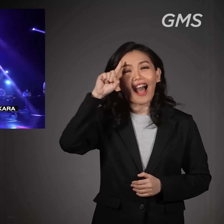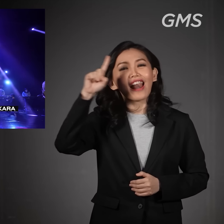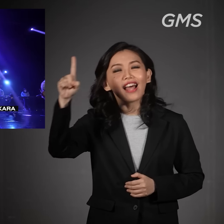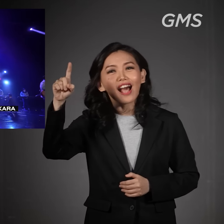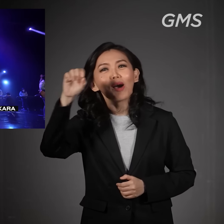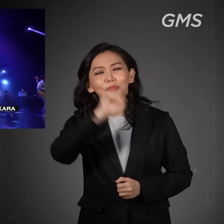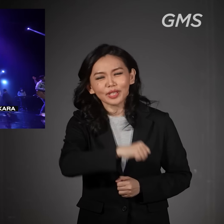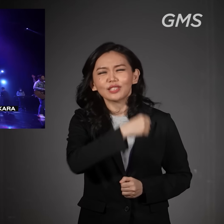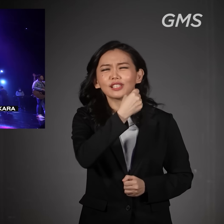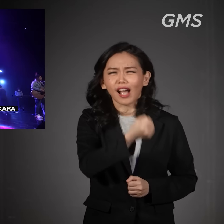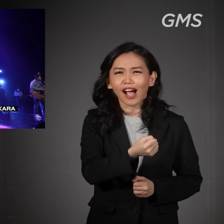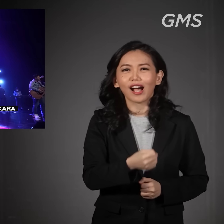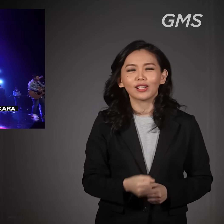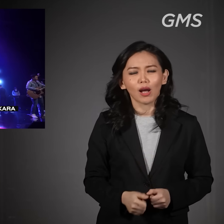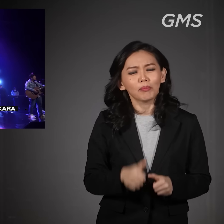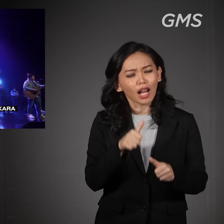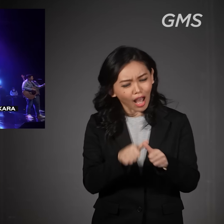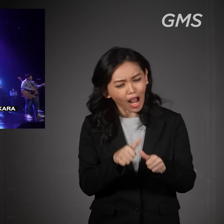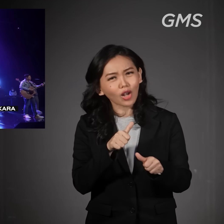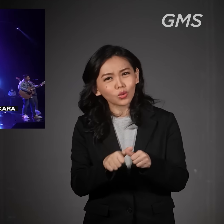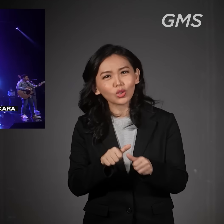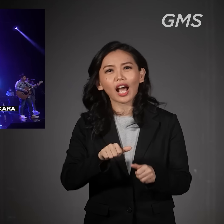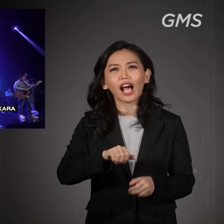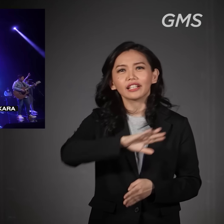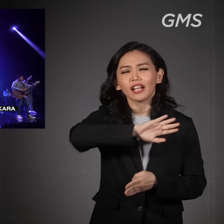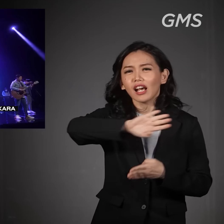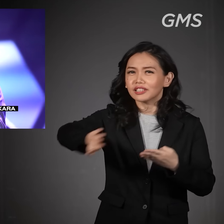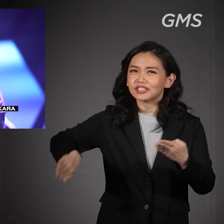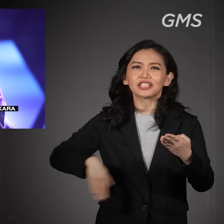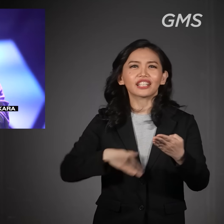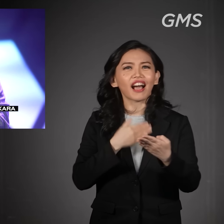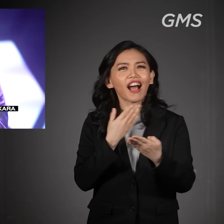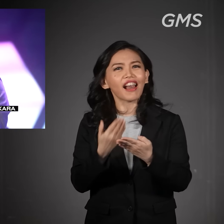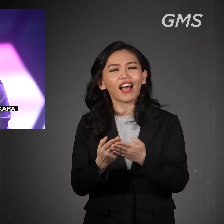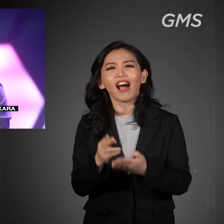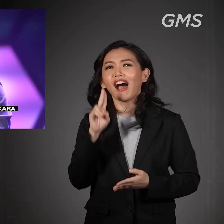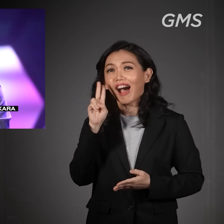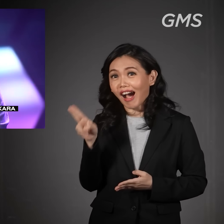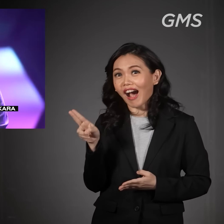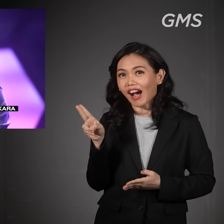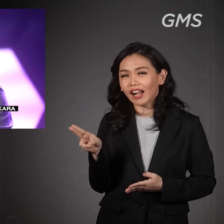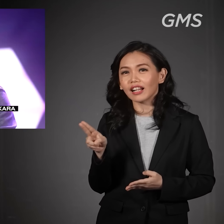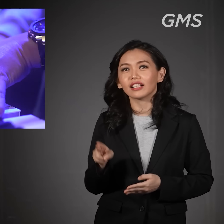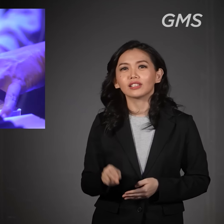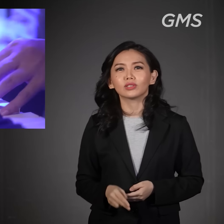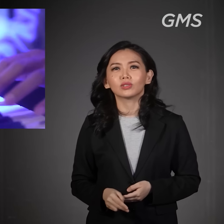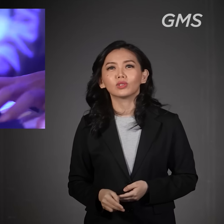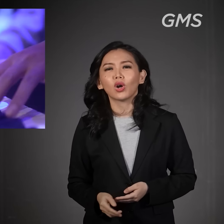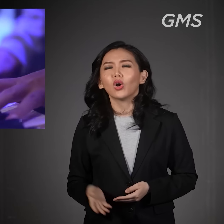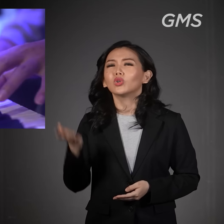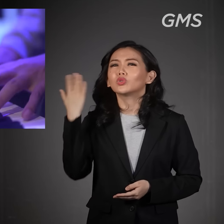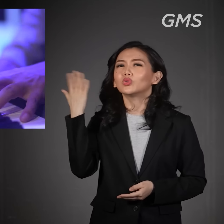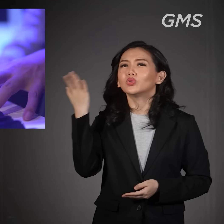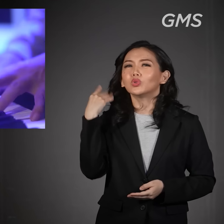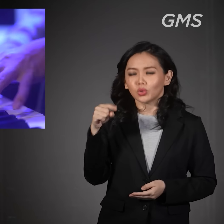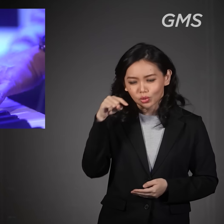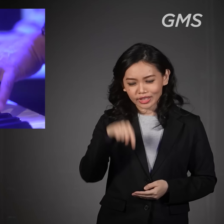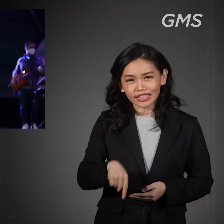Allah sanggup melakukan segala perkara